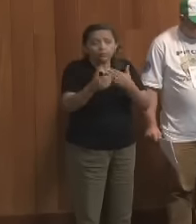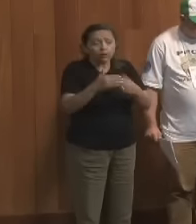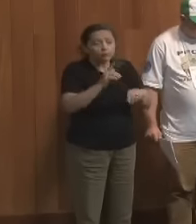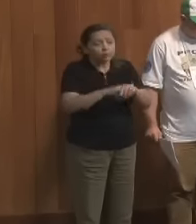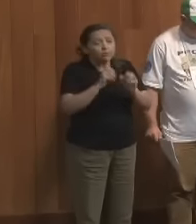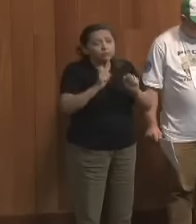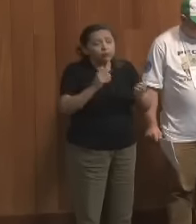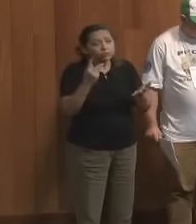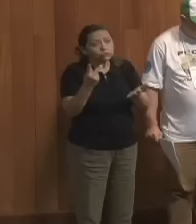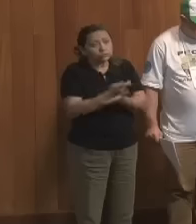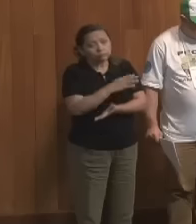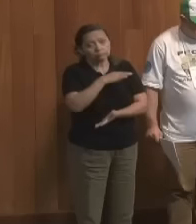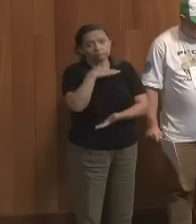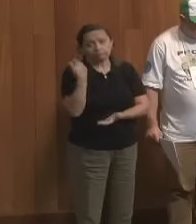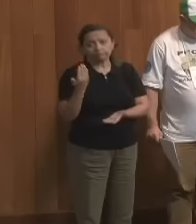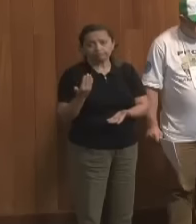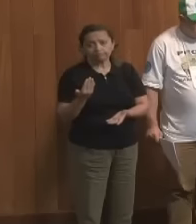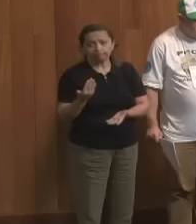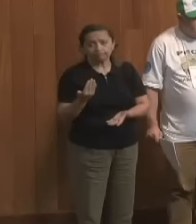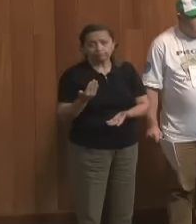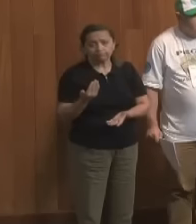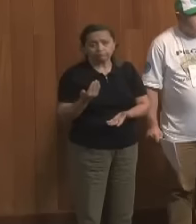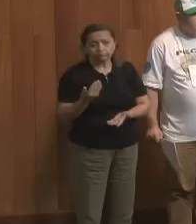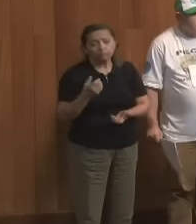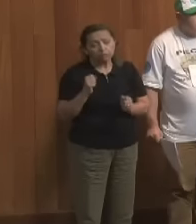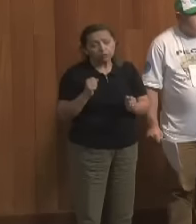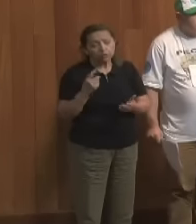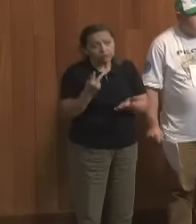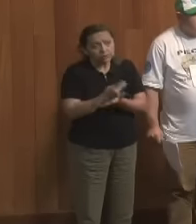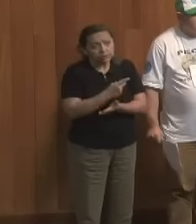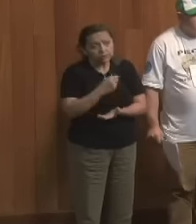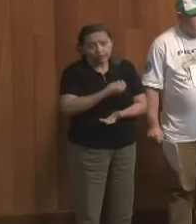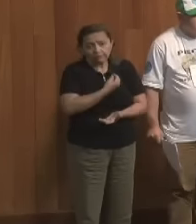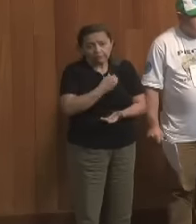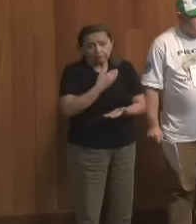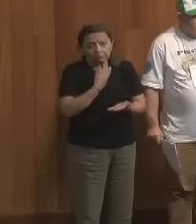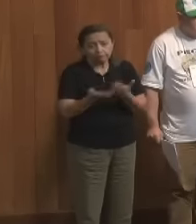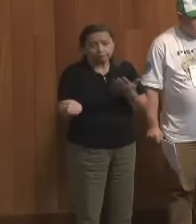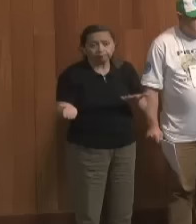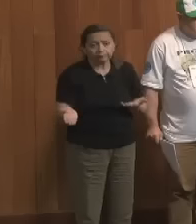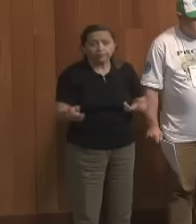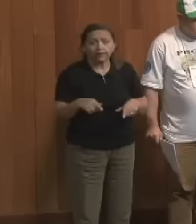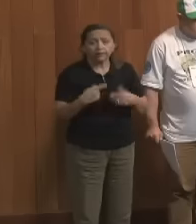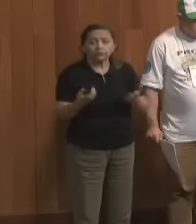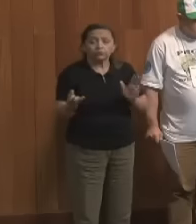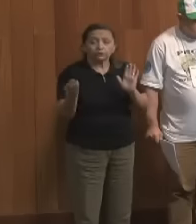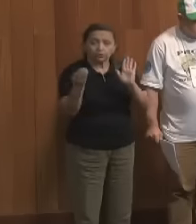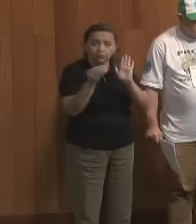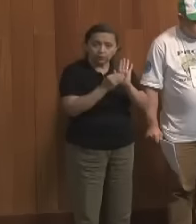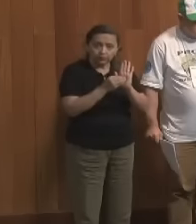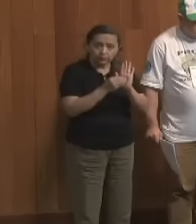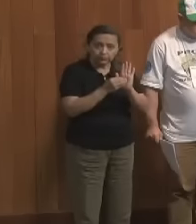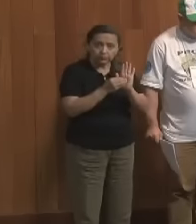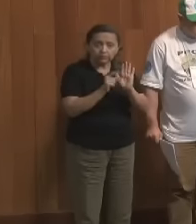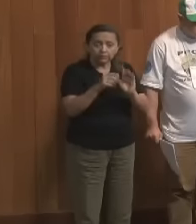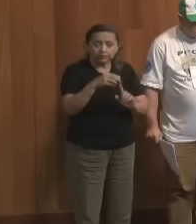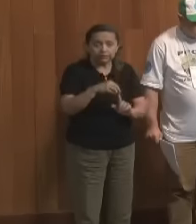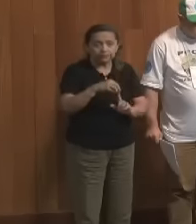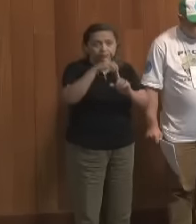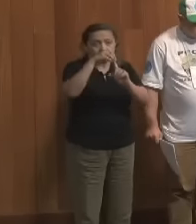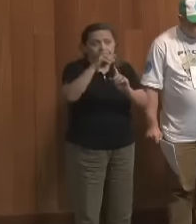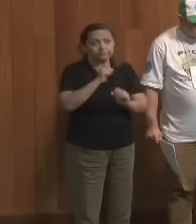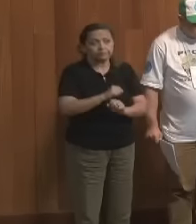muitos deles podem ter sua vida ceifada. Então, a gente colocou isso como uma das